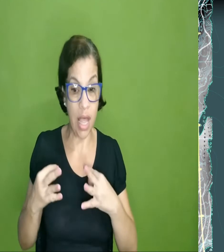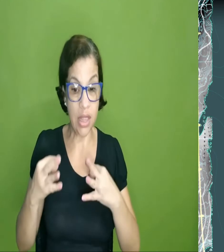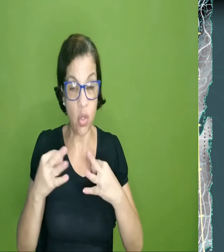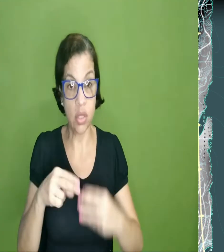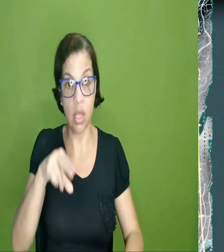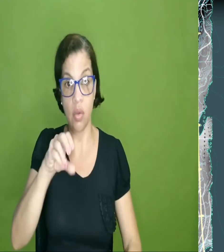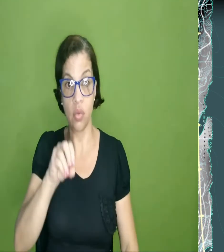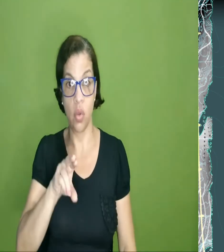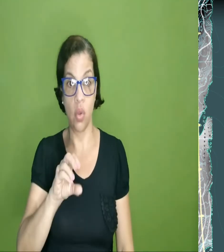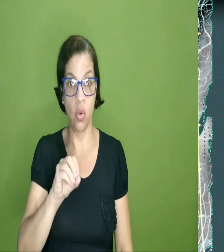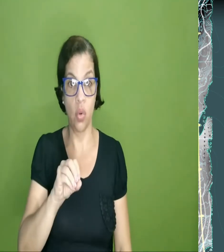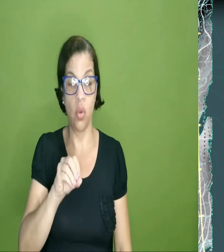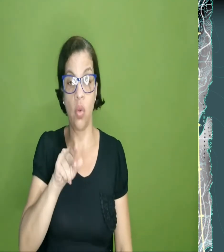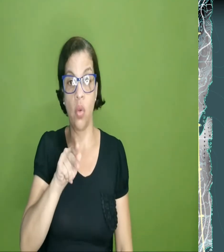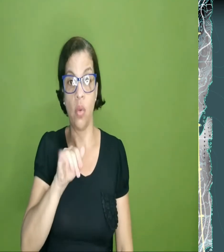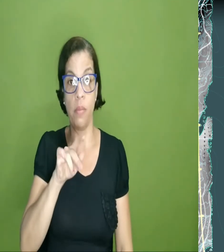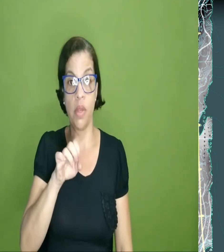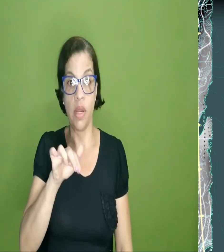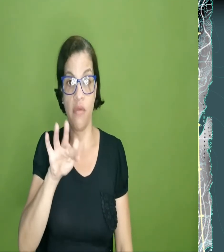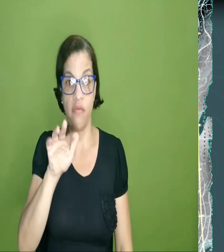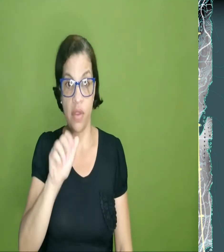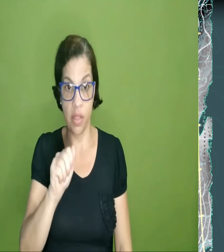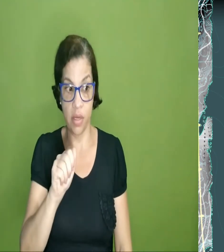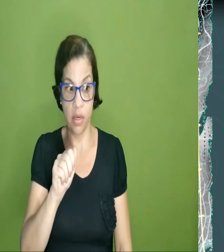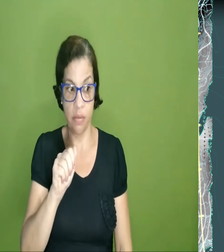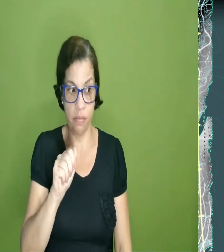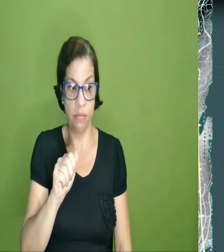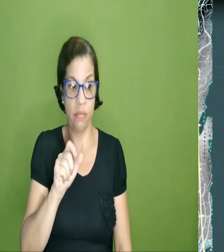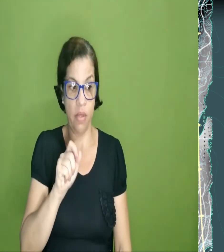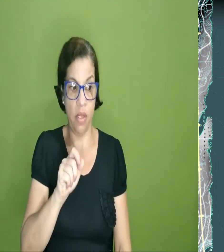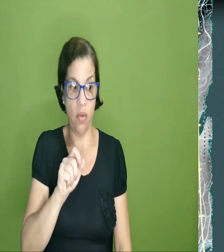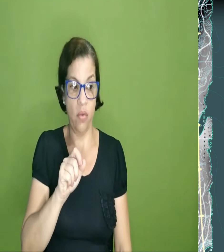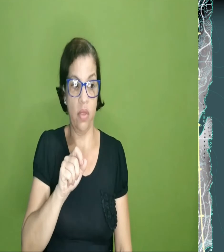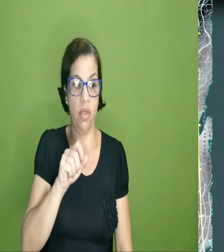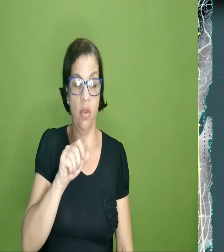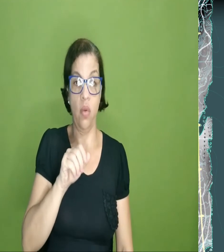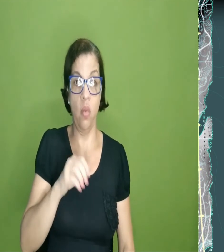que age sobre os brônquios é oriunda da medula da suprarrenal.